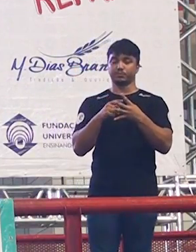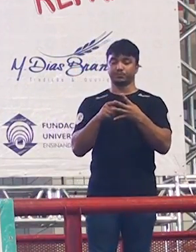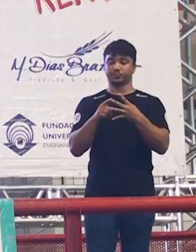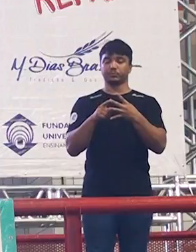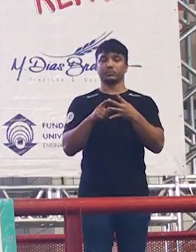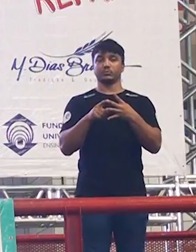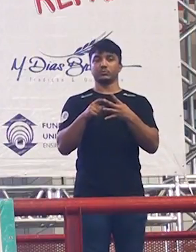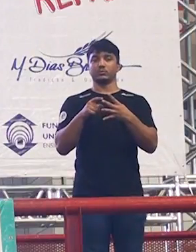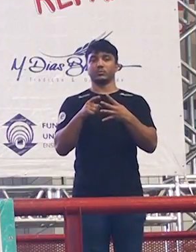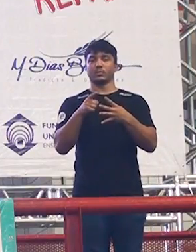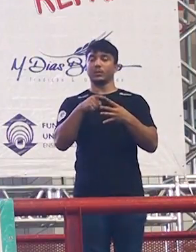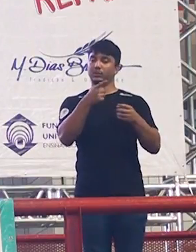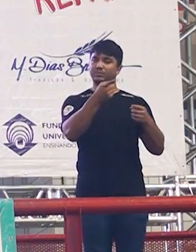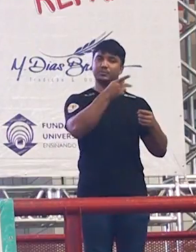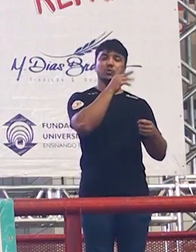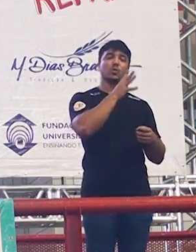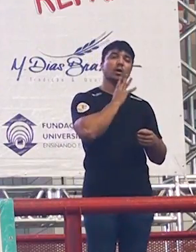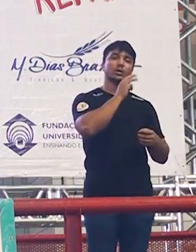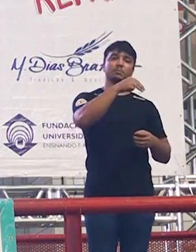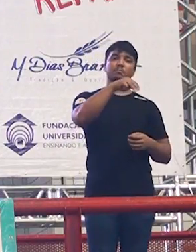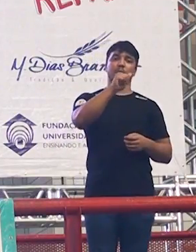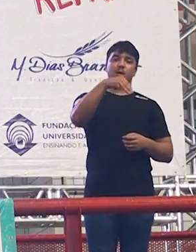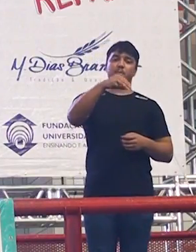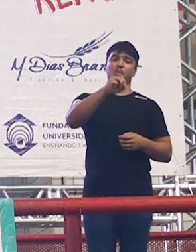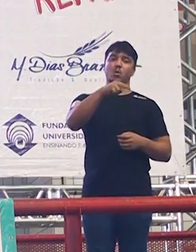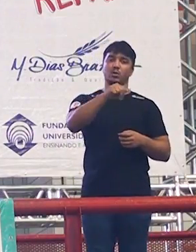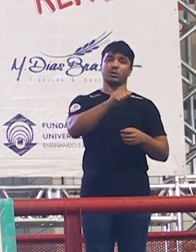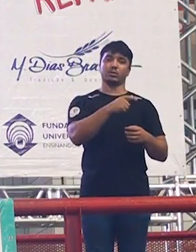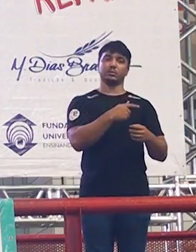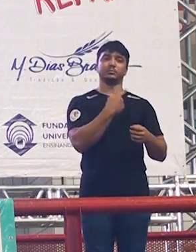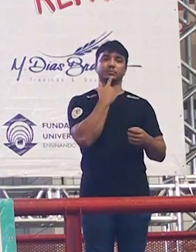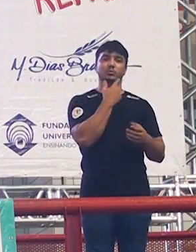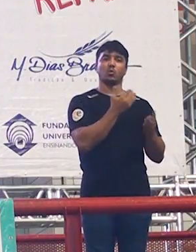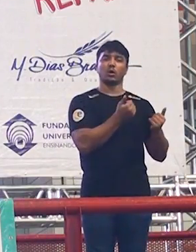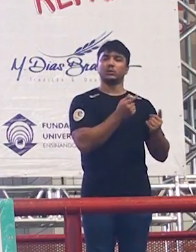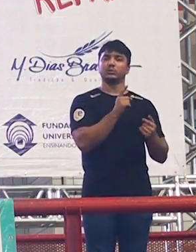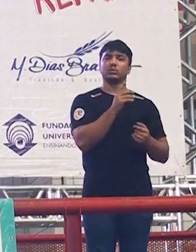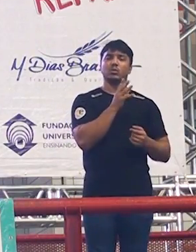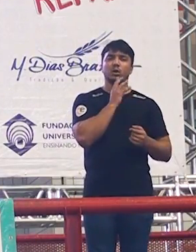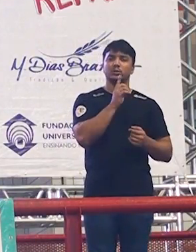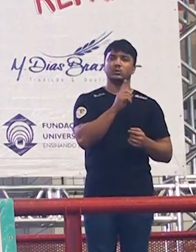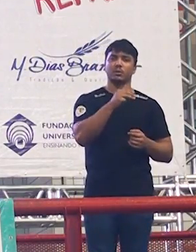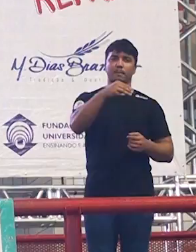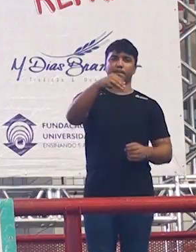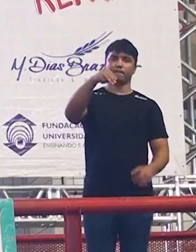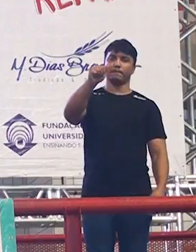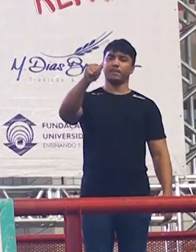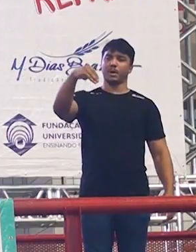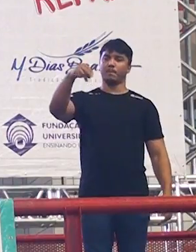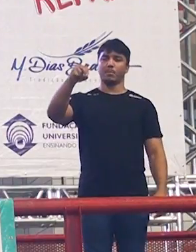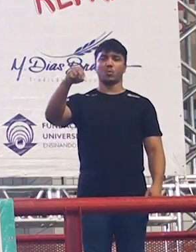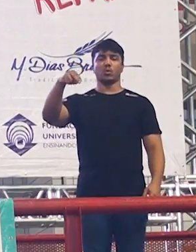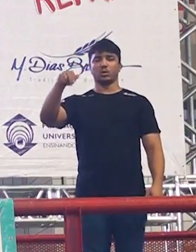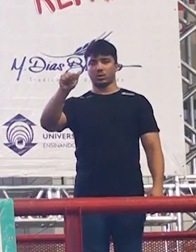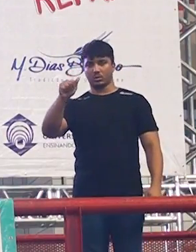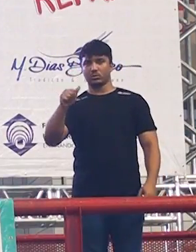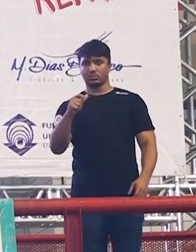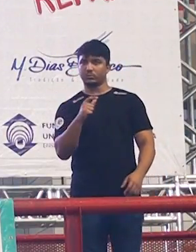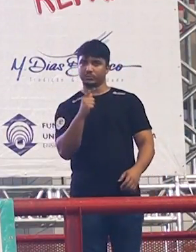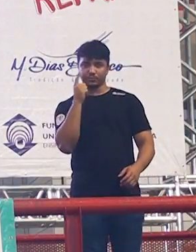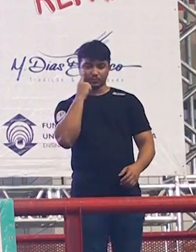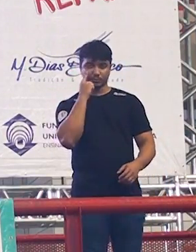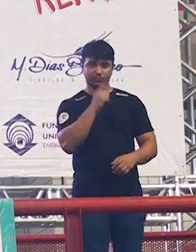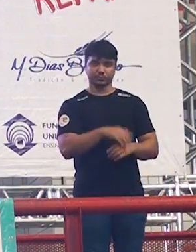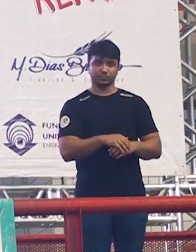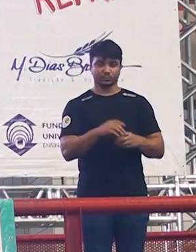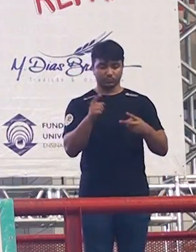mamona. O pessoal do interior sabe o que é mamona. Esse pessoal mais novo, não sei, porque mamona a gente mal vê por aí.